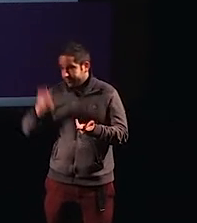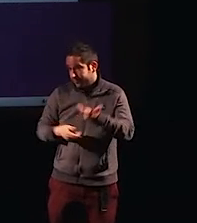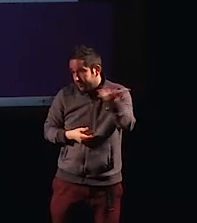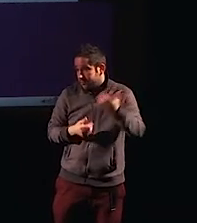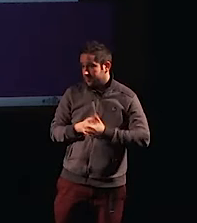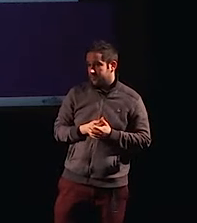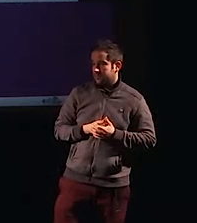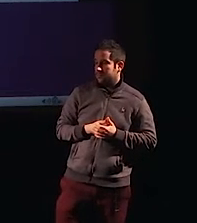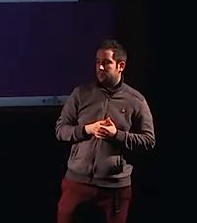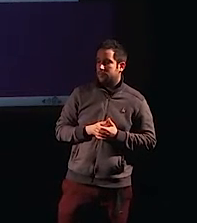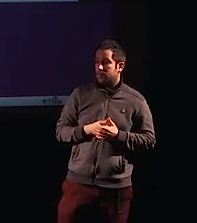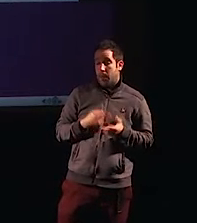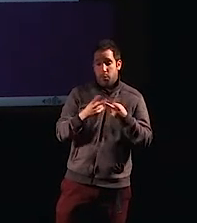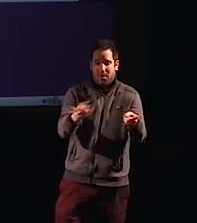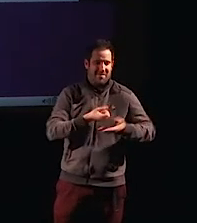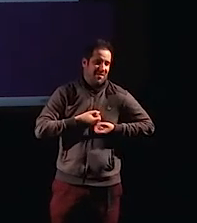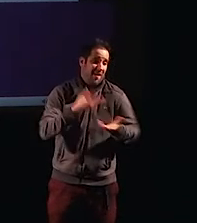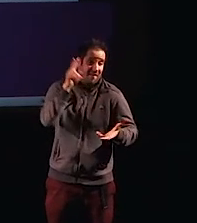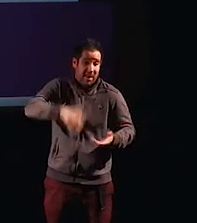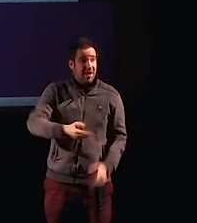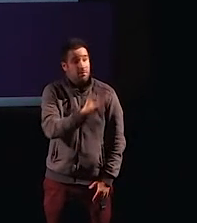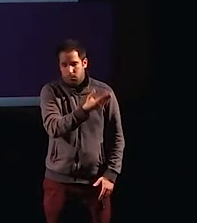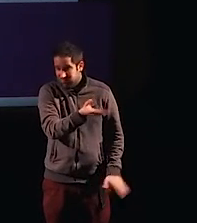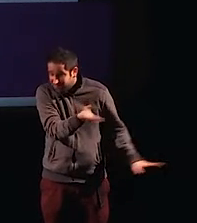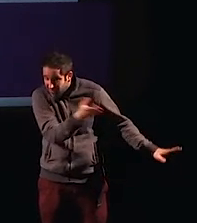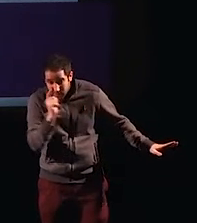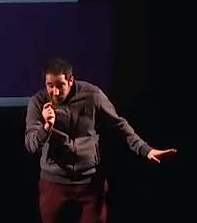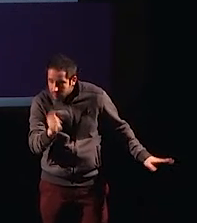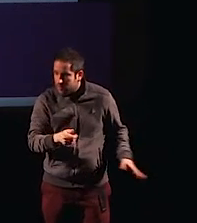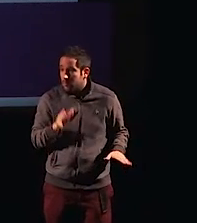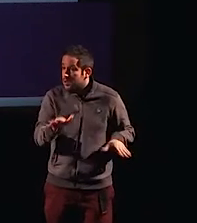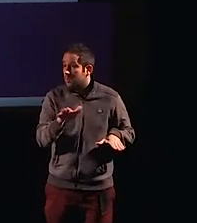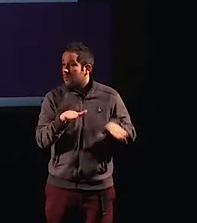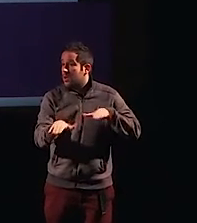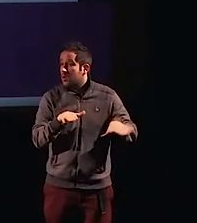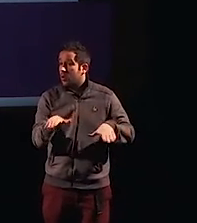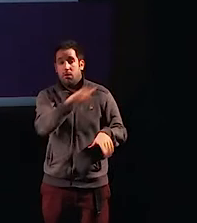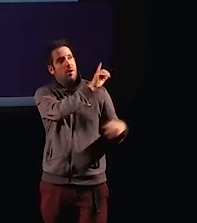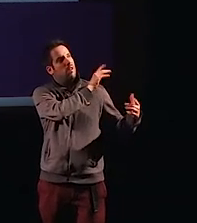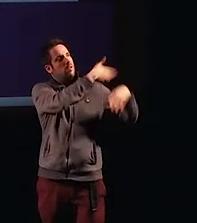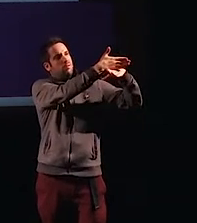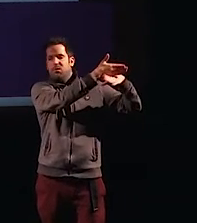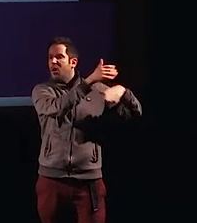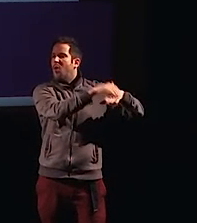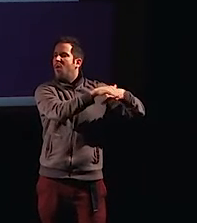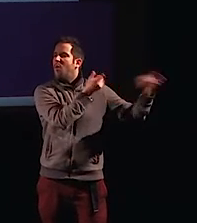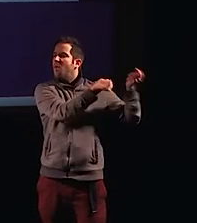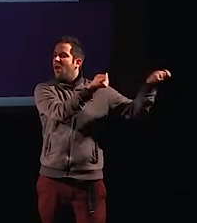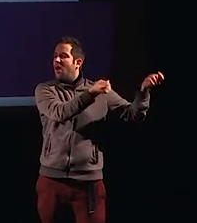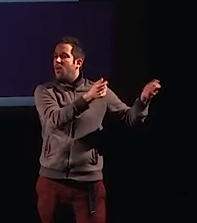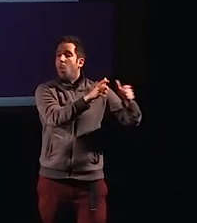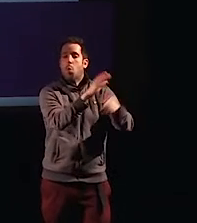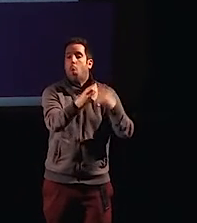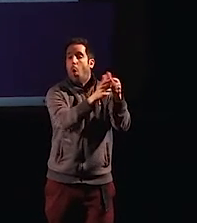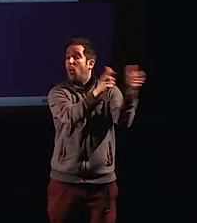vérité publiquement sur ce qui se passe, sur les pratiques de leur... sur les pratiques de leurs décideurs, sur les pratiques des